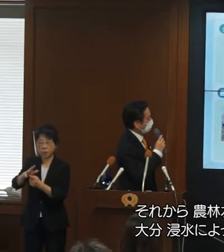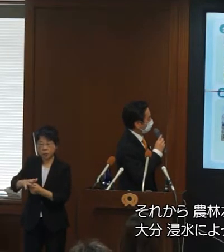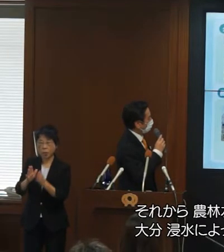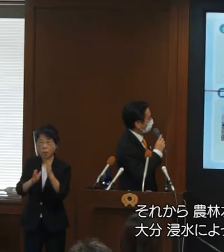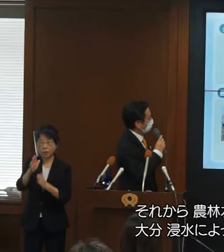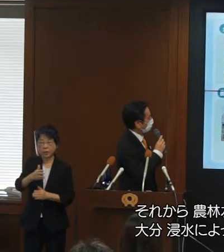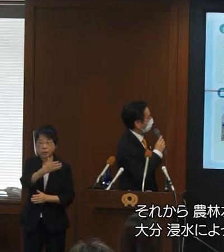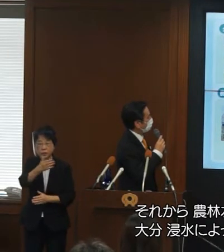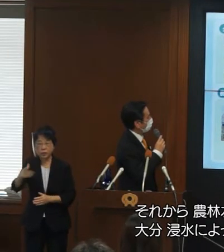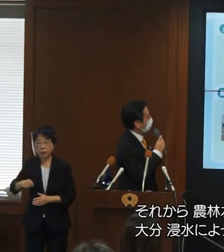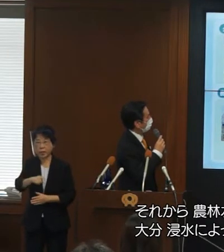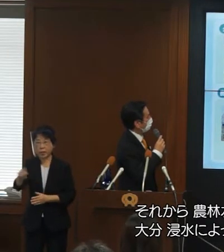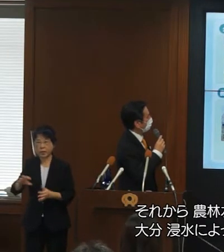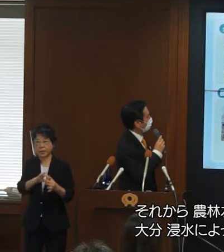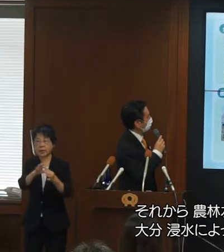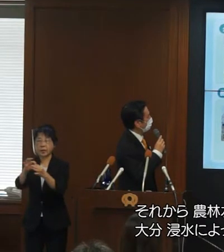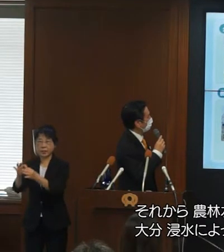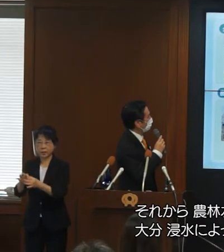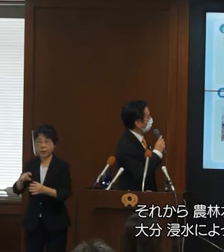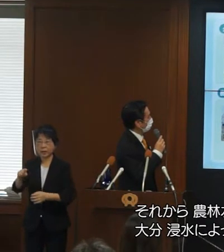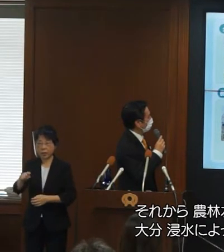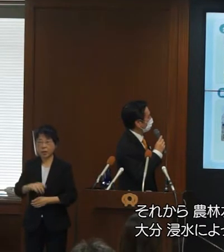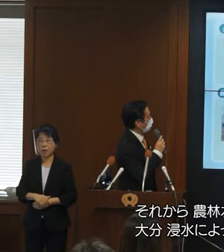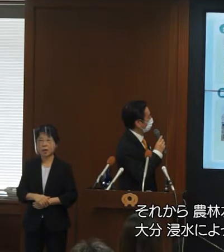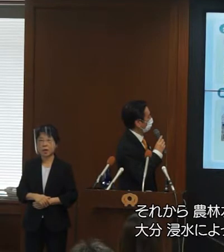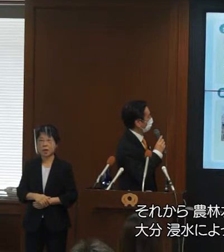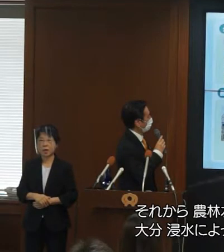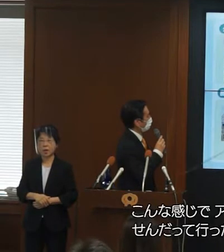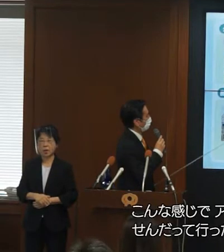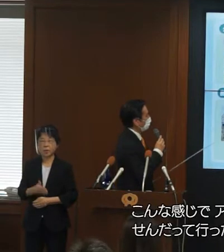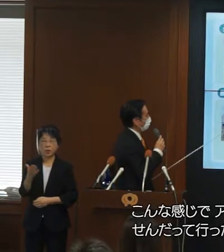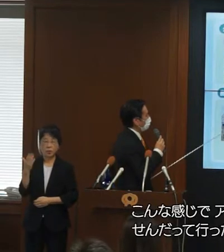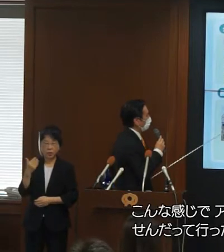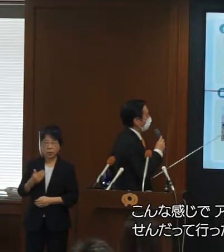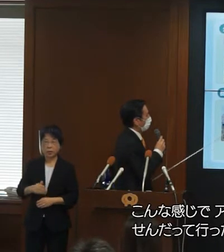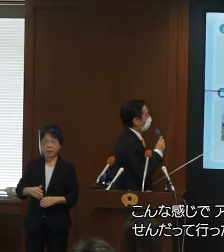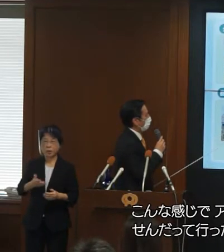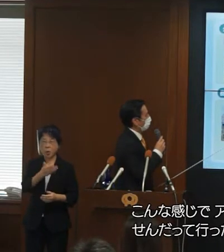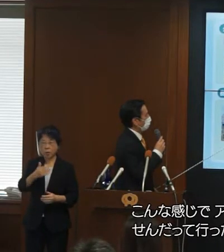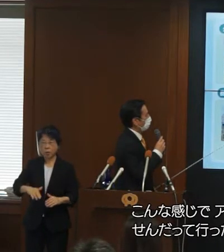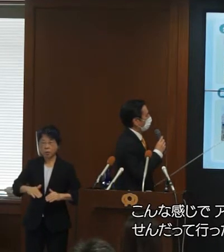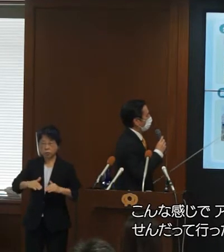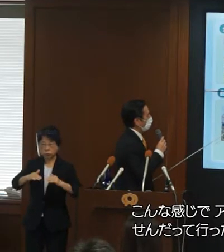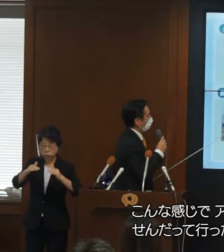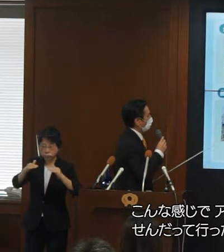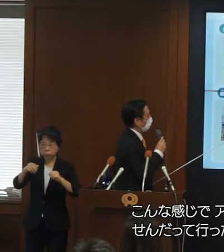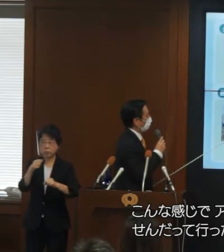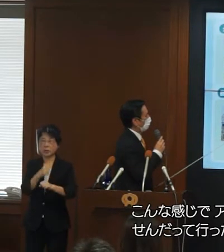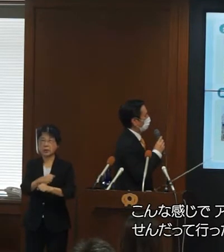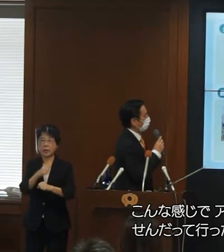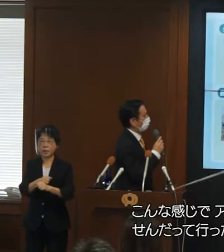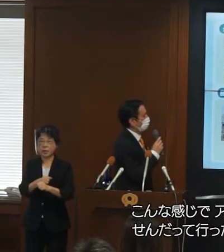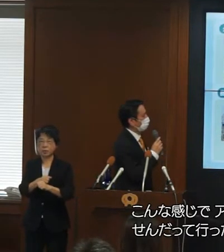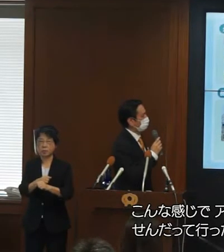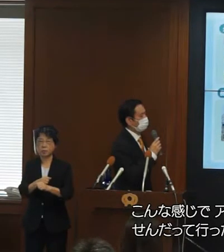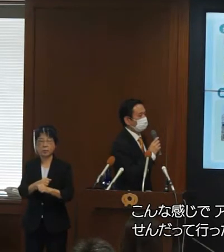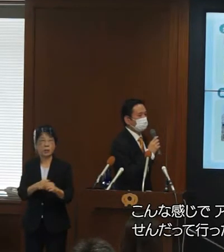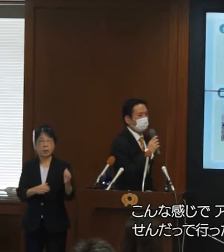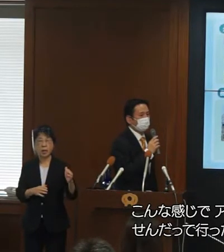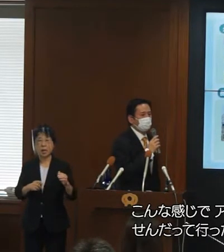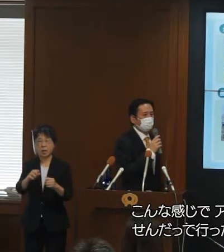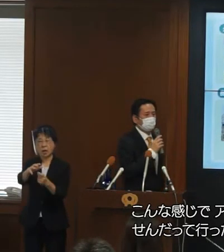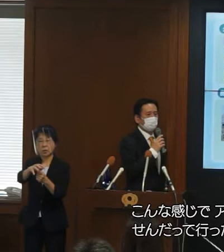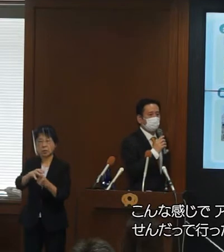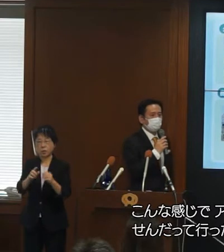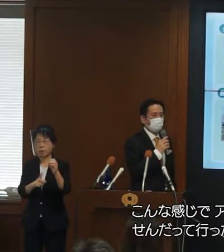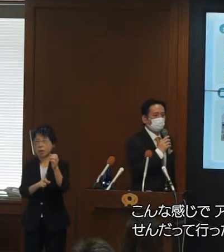ですね、まあ、だいぶ浸水によって被害を受けて、こんな感じでアスパラもそうですし、まあ、